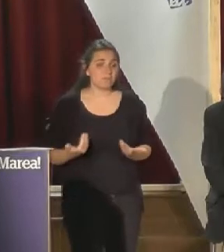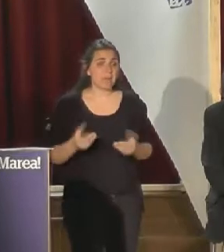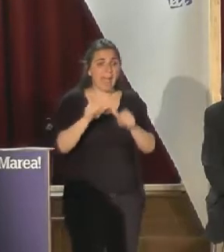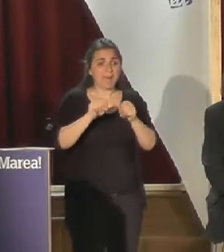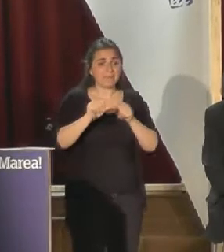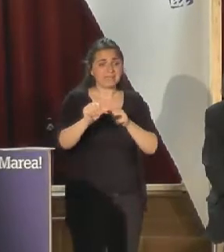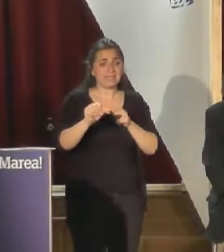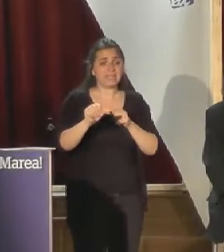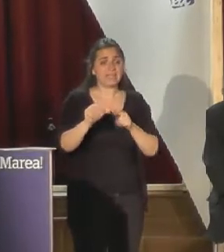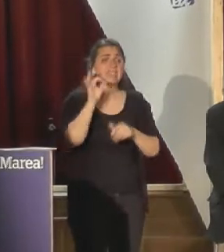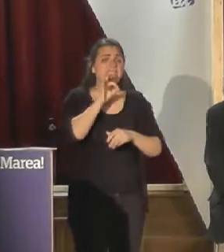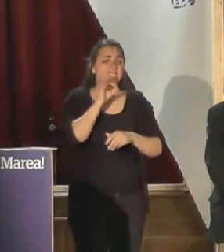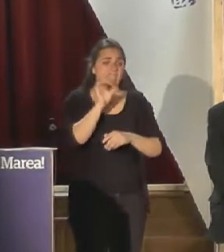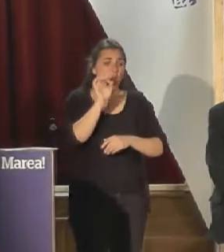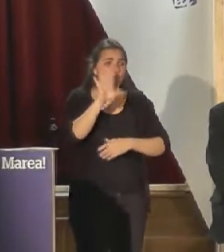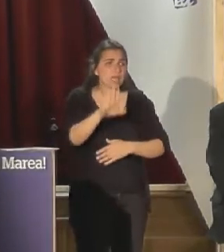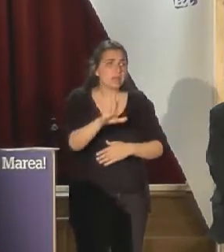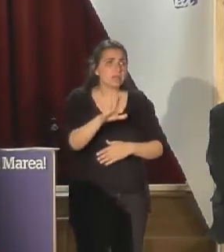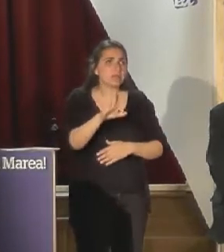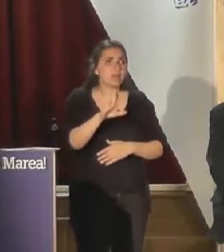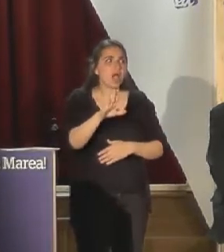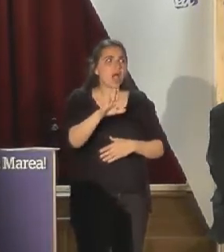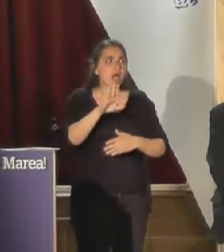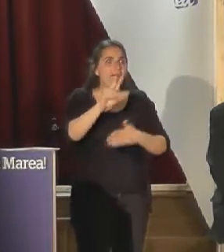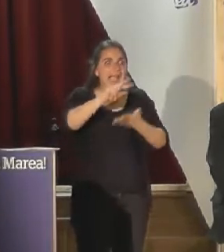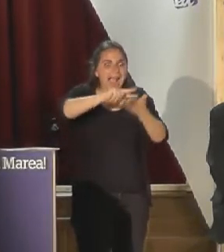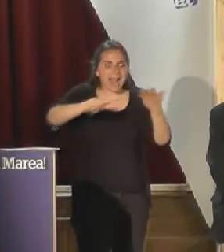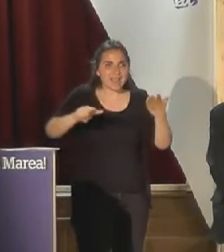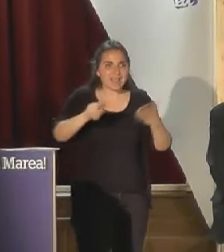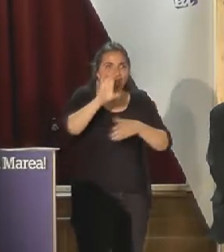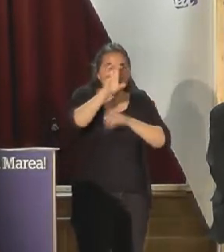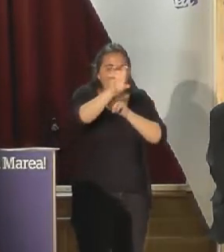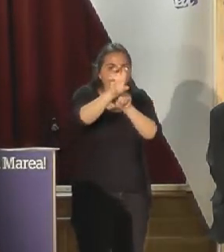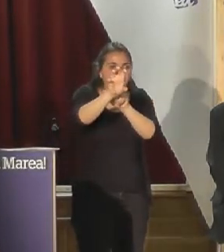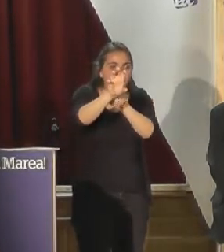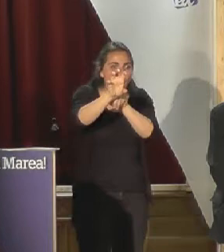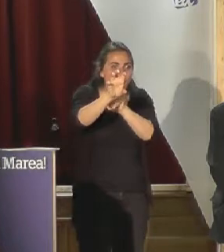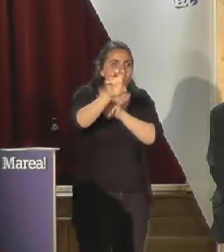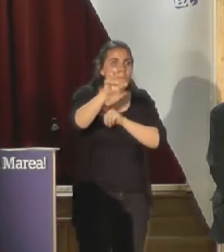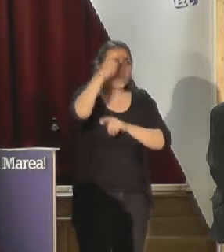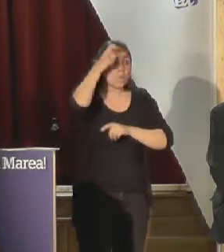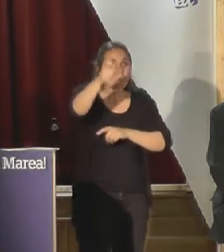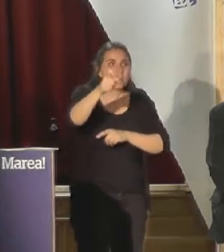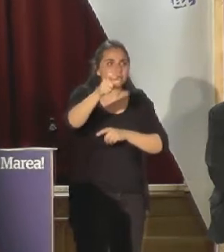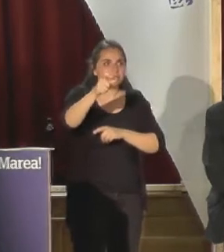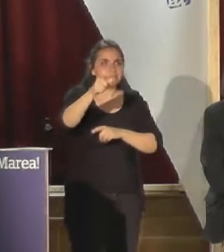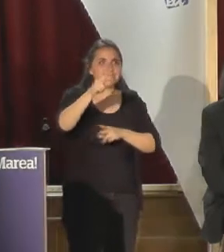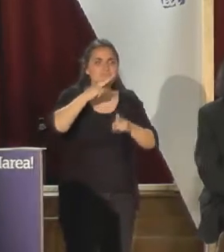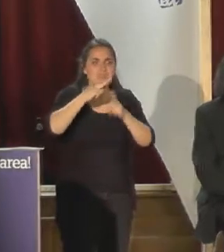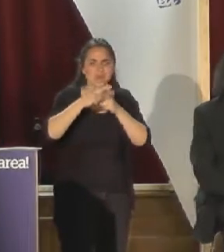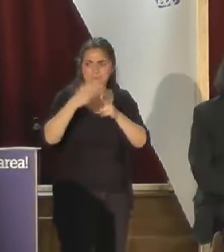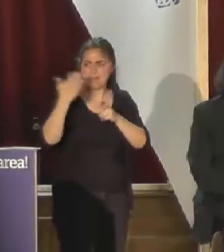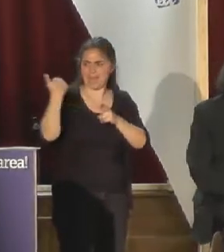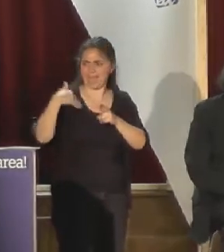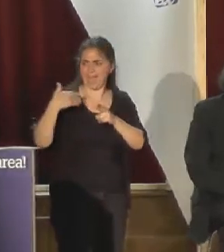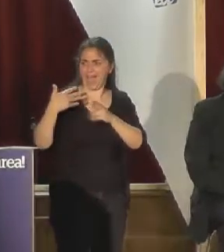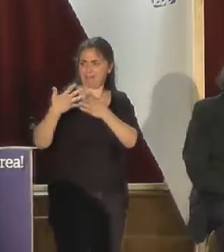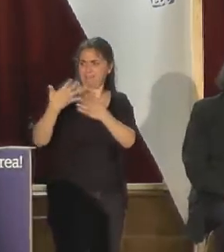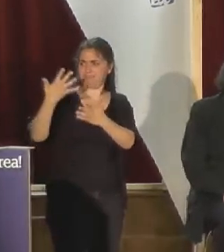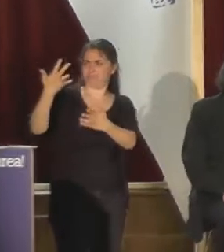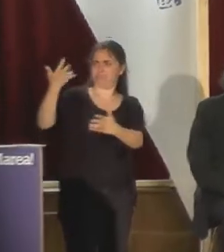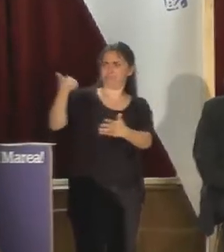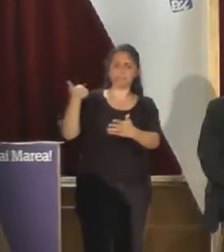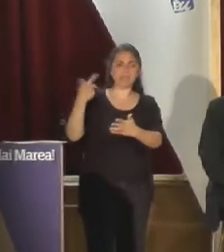Sendo un pobo que xa existía e xa nos chamábamos como nos chamamos aínda agora, cando as lexións